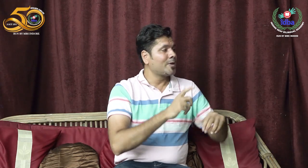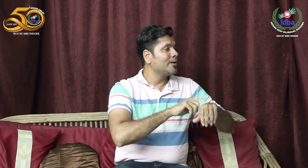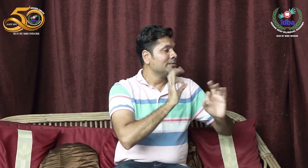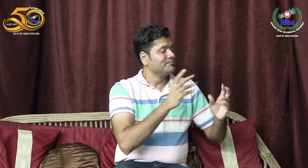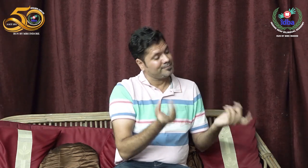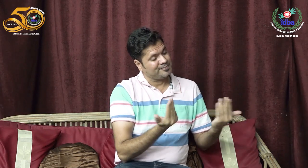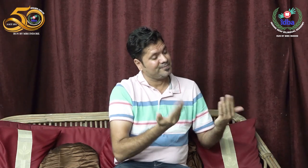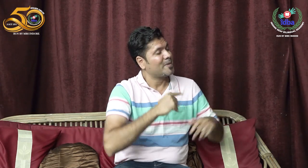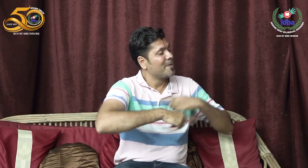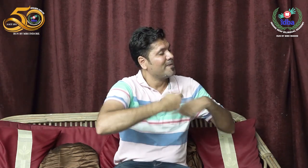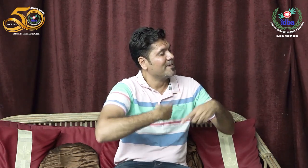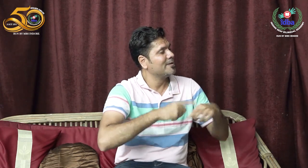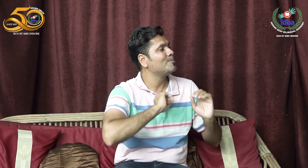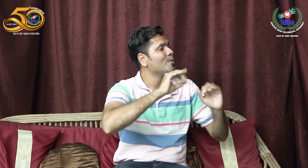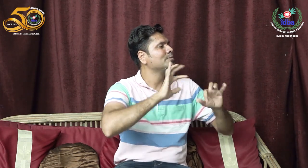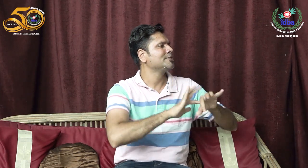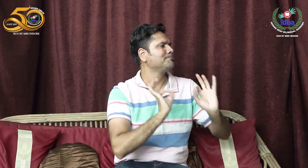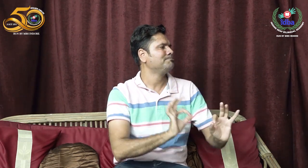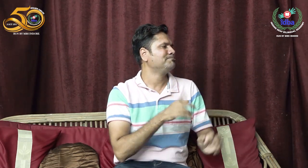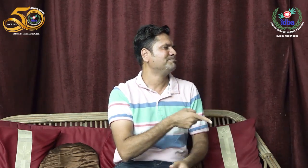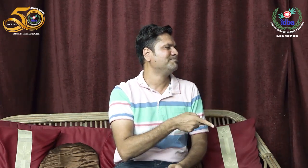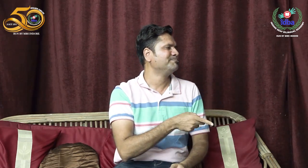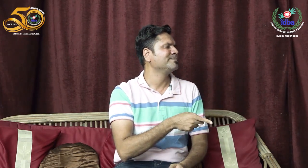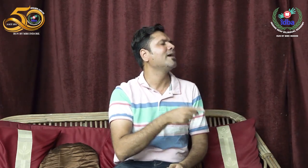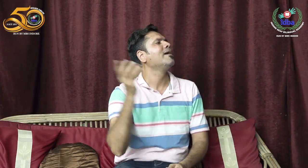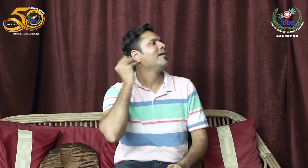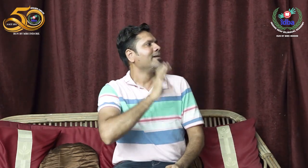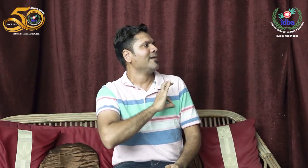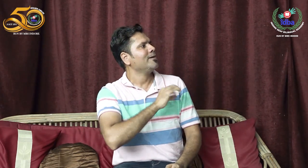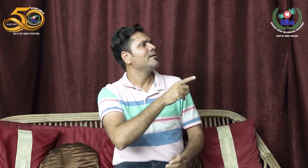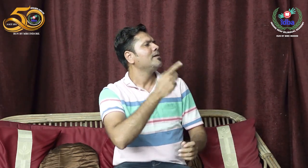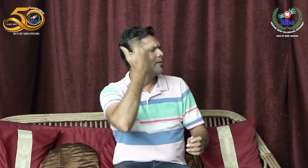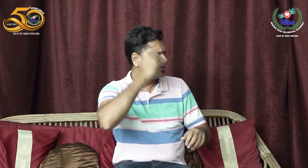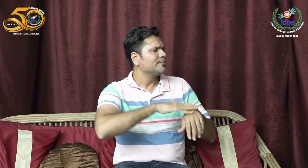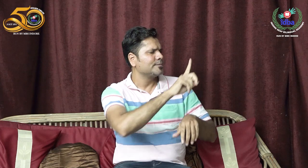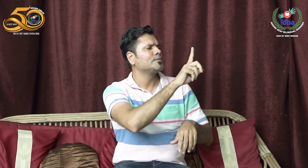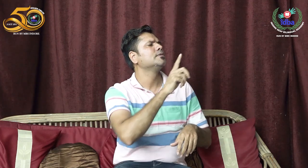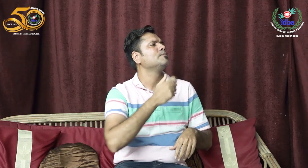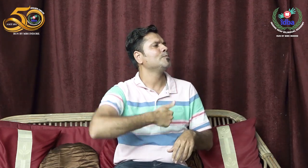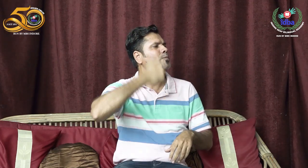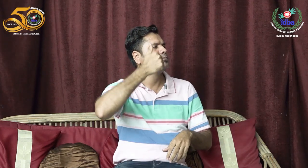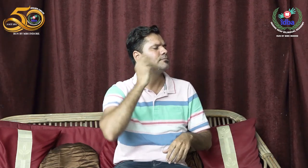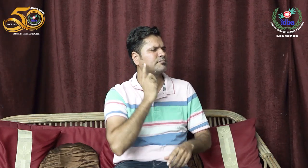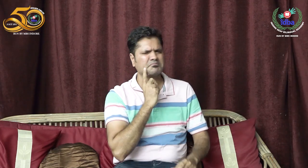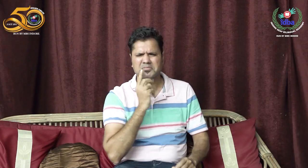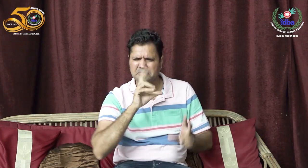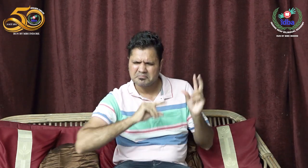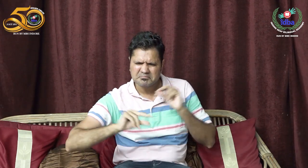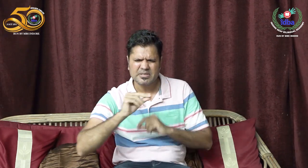इंटरप्रेटर्स, मतलब जो हियरिंग लोग थे, वो बार बार कहते थे कि मतलब टाइम लिमिट देते थे मुझे किसी हर चीज़ का, तो मैं कंप्लीट करके देता था।